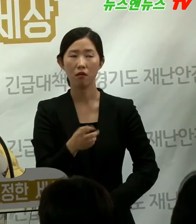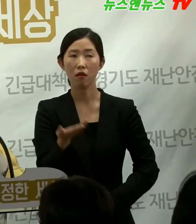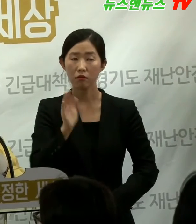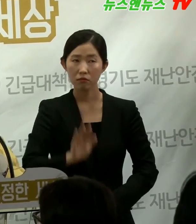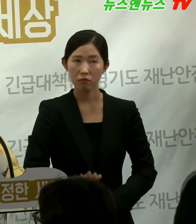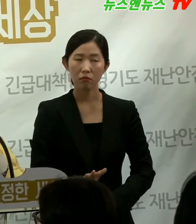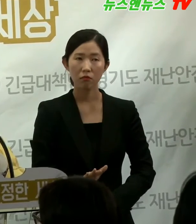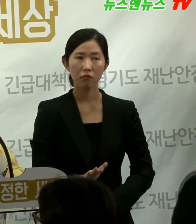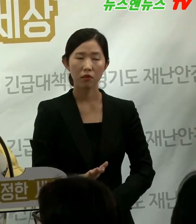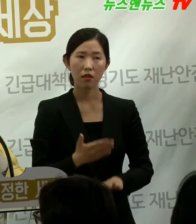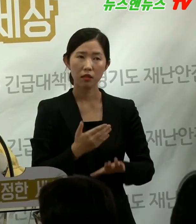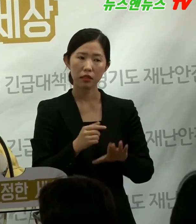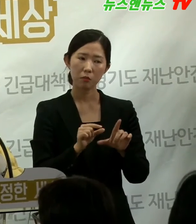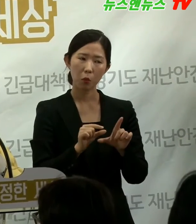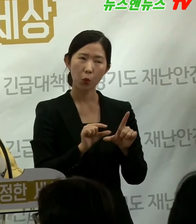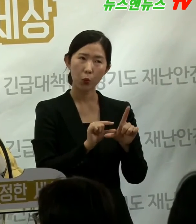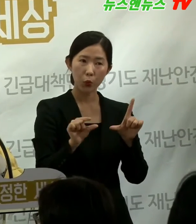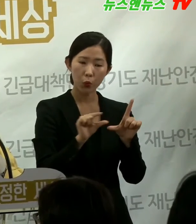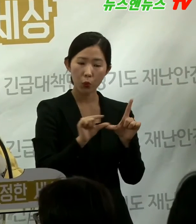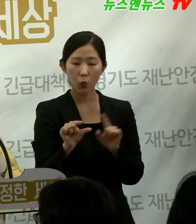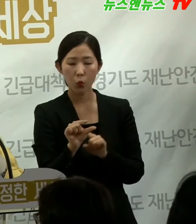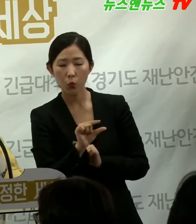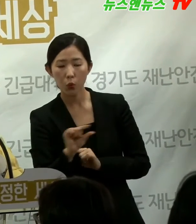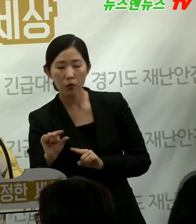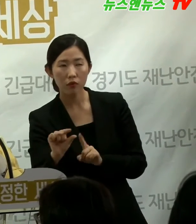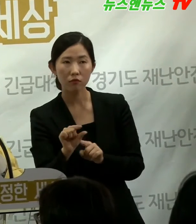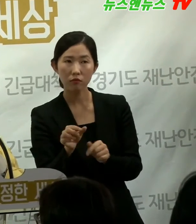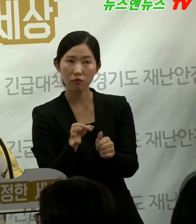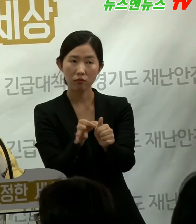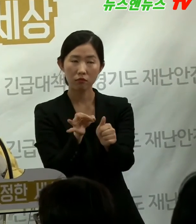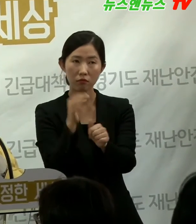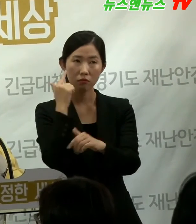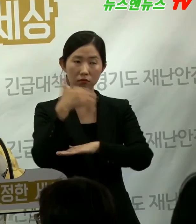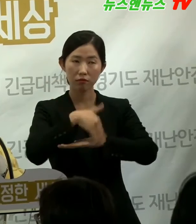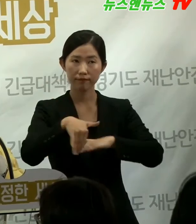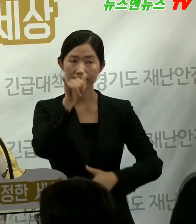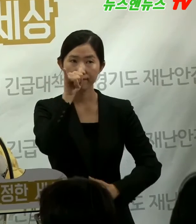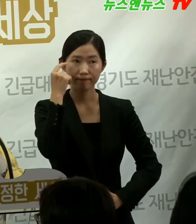대해서 지급할 의향이 있는 것인지 그것도 좀 묻고 싶습니다.